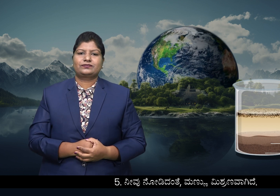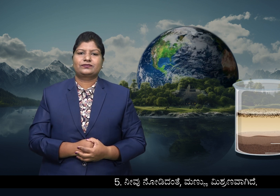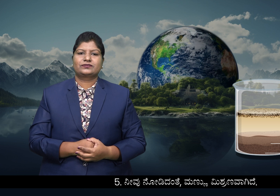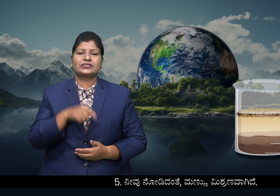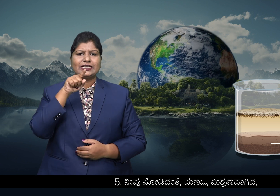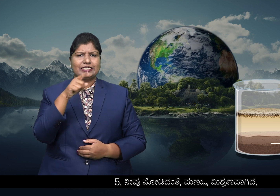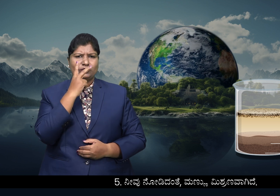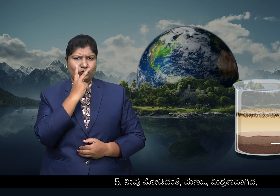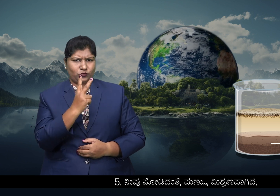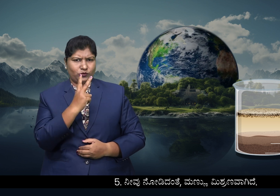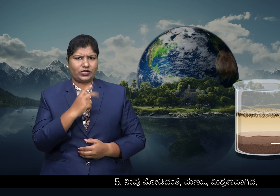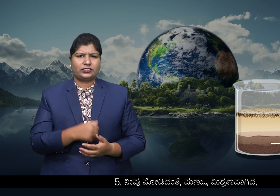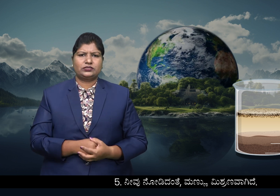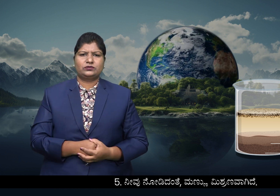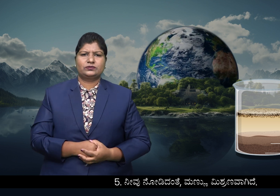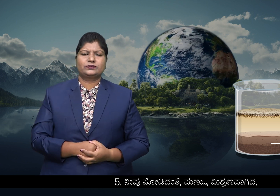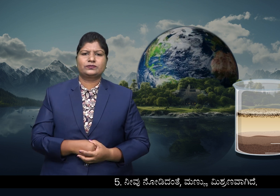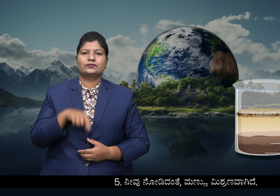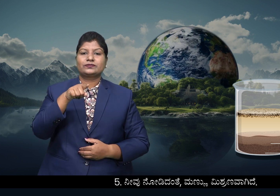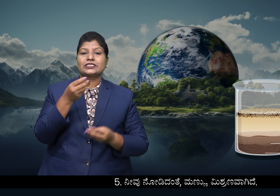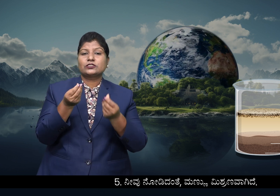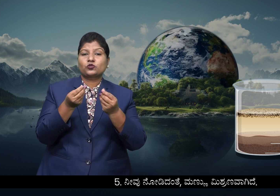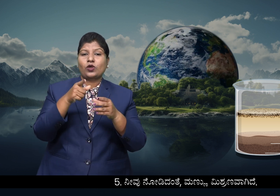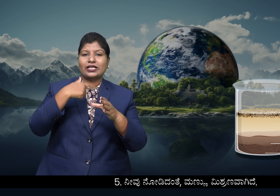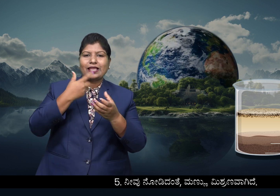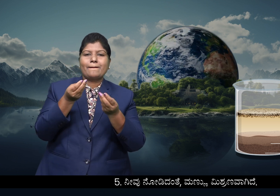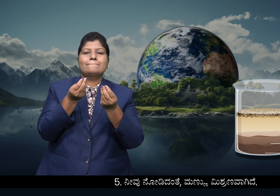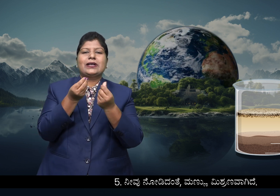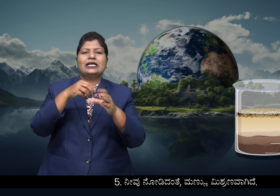ನೀವು ನೋಡಿದಂತೆ ಮಣ್ಣು ಮಿಶ್ರಣವಾಗಿದೆ.